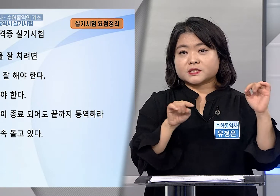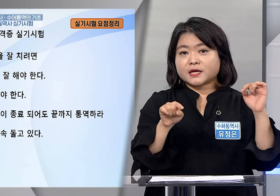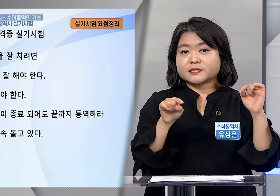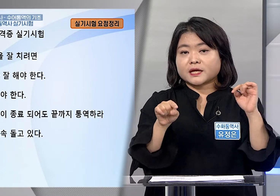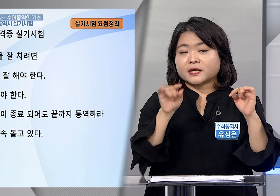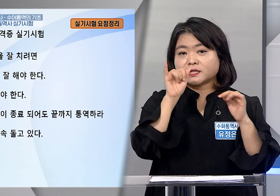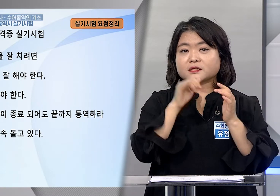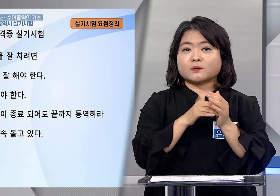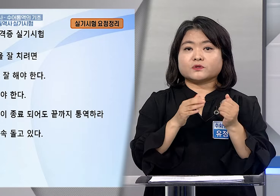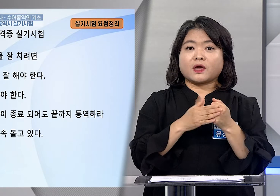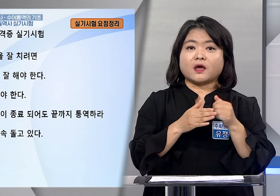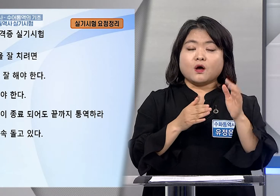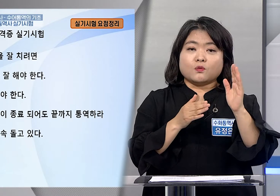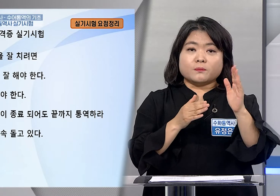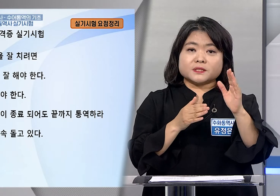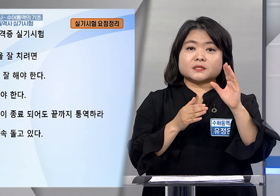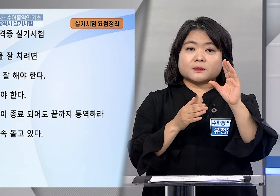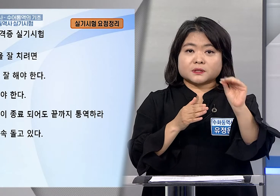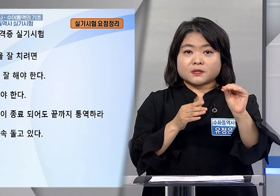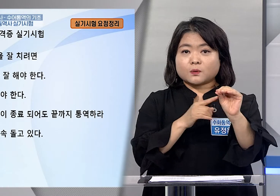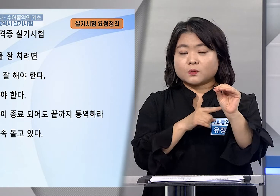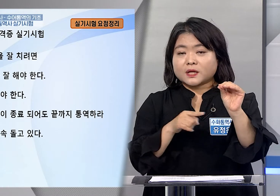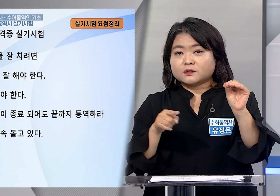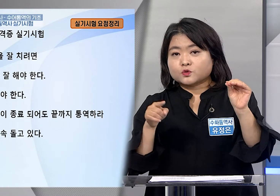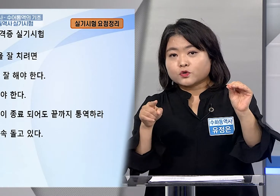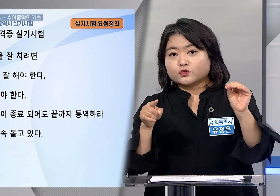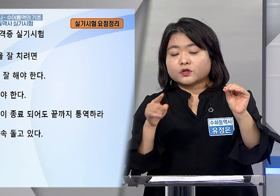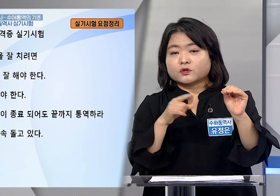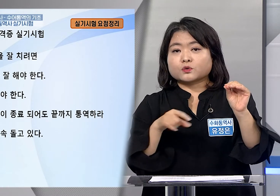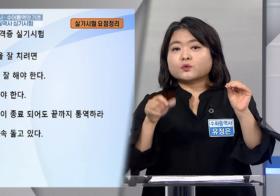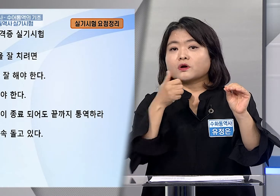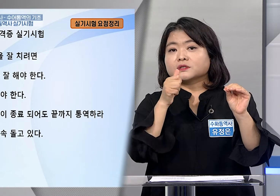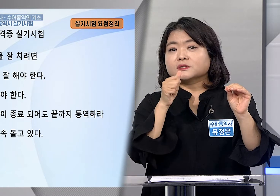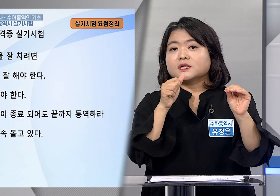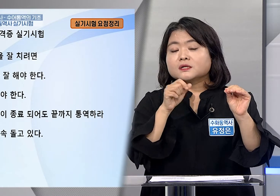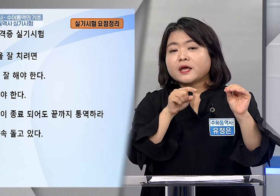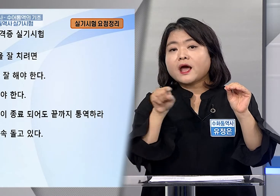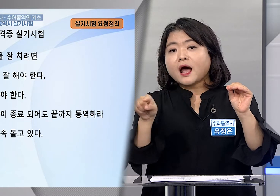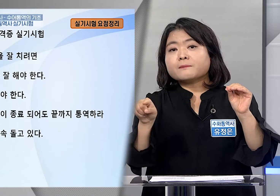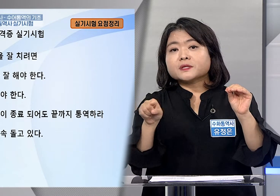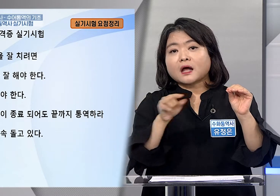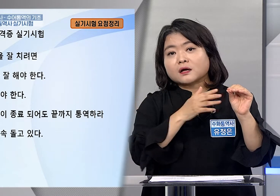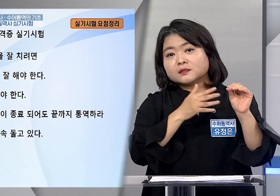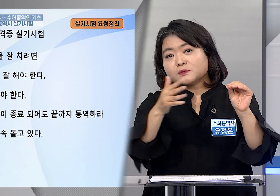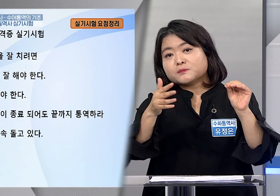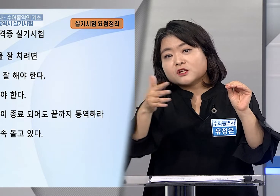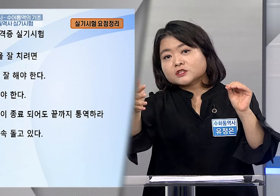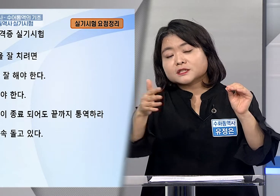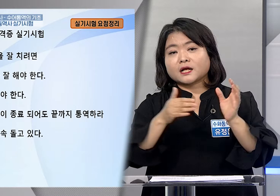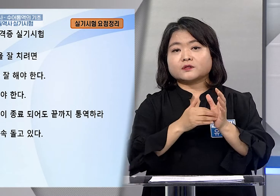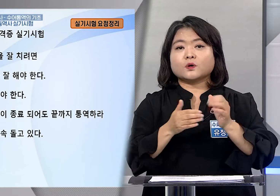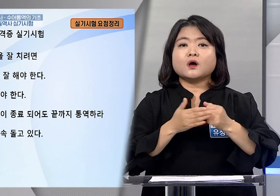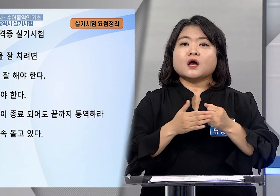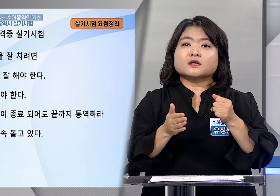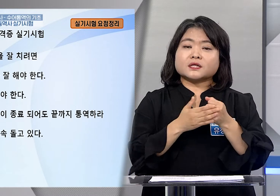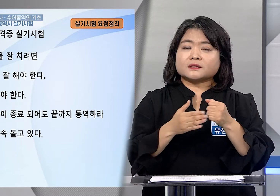시차의 차이가 있기 때문에 원 메시지가 끝나고 나는 또 여유 있게 더 통역을 해야 합니다. 이미 밀렸으니까요. 그렇기